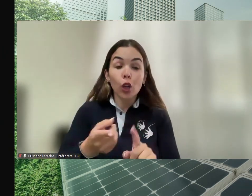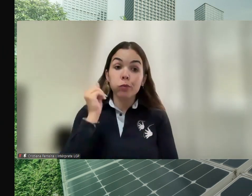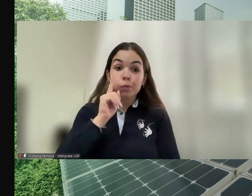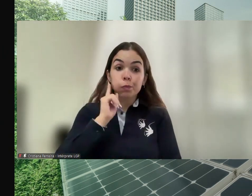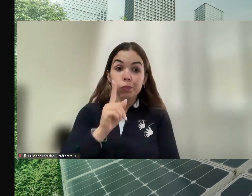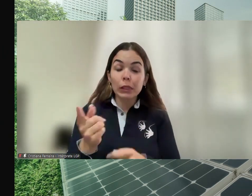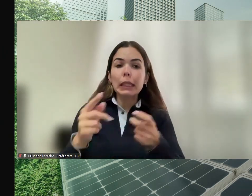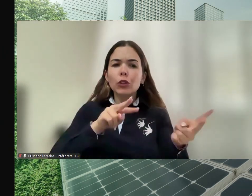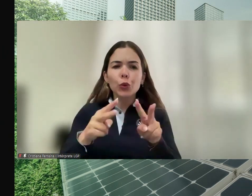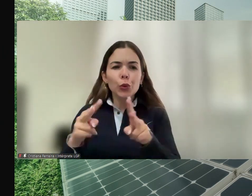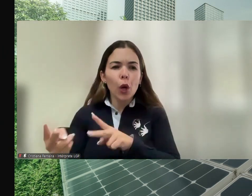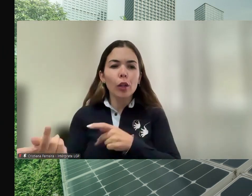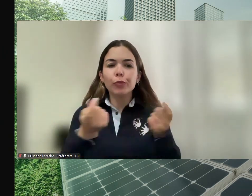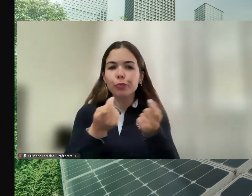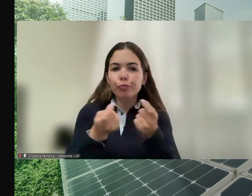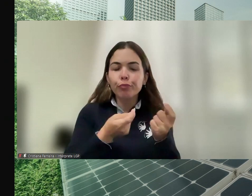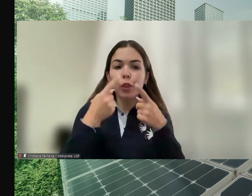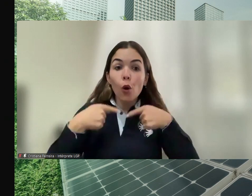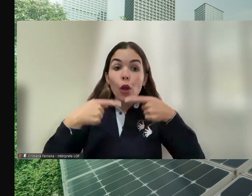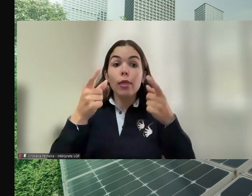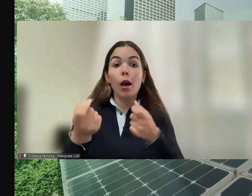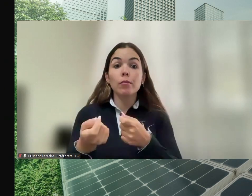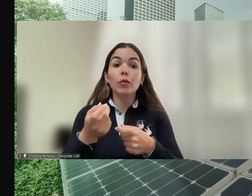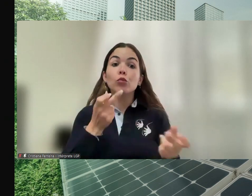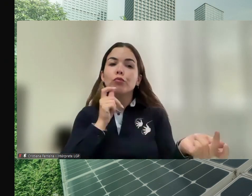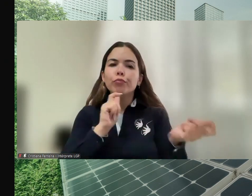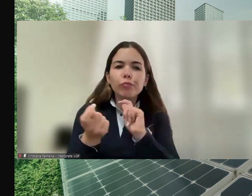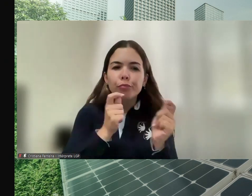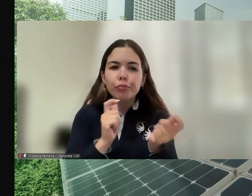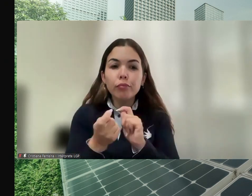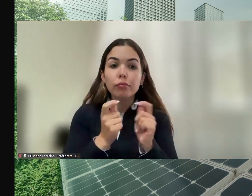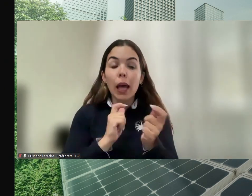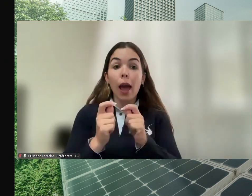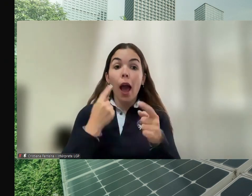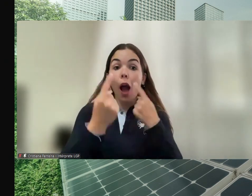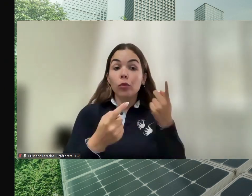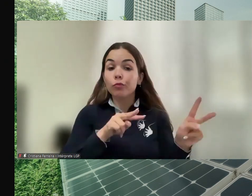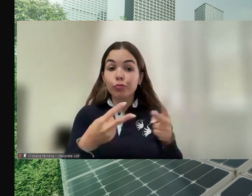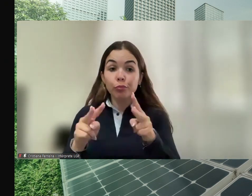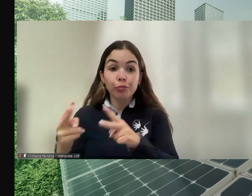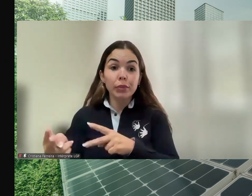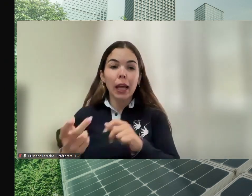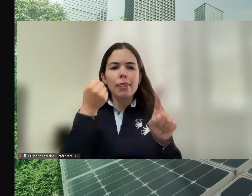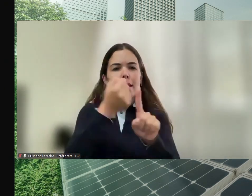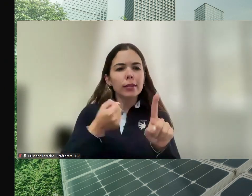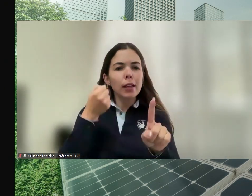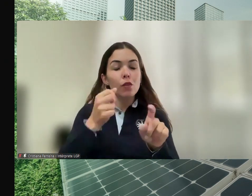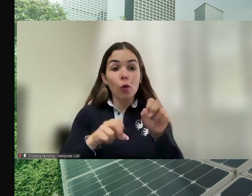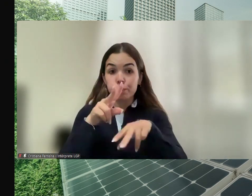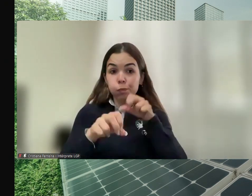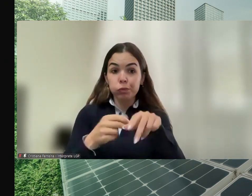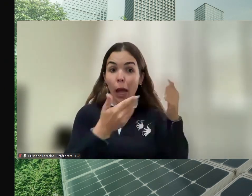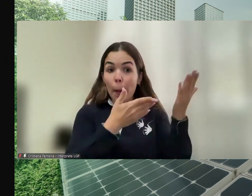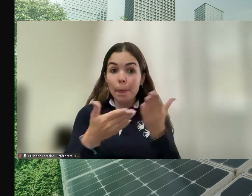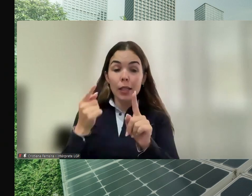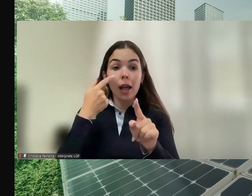gestão pública, discutir as abordagens inovadoras e sustentáveis para enfrentar desafios contemporâneos e apresentar exemplos